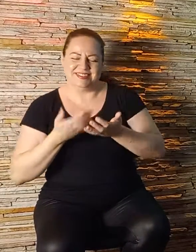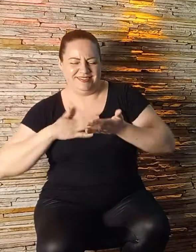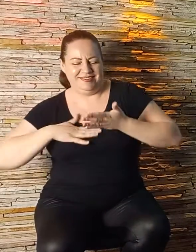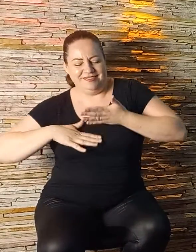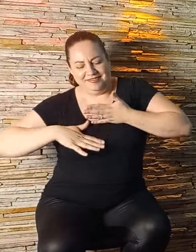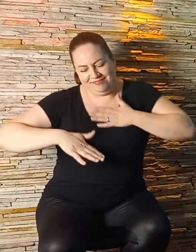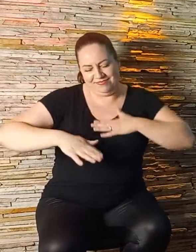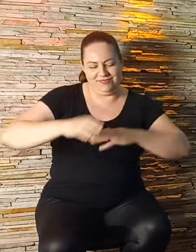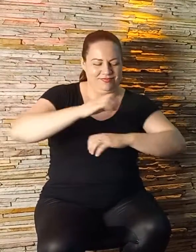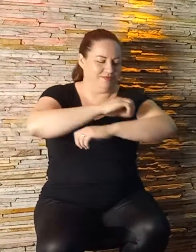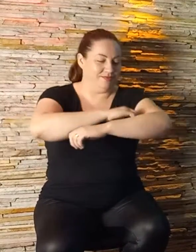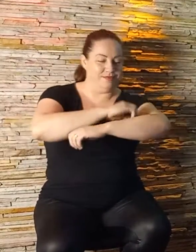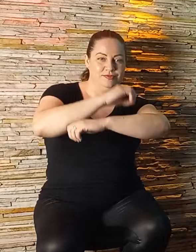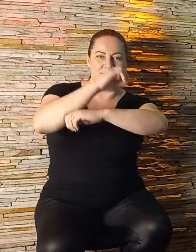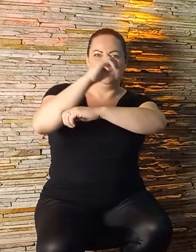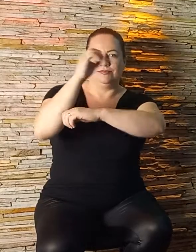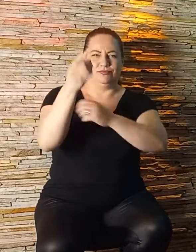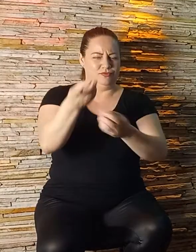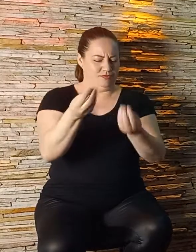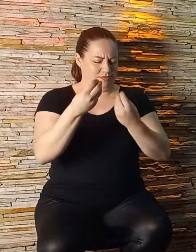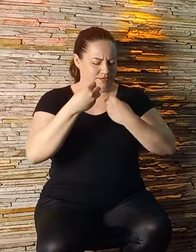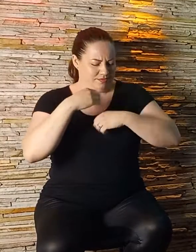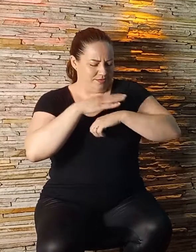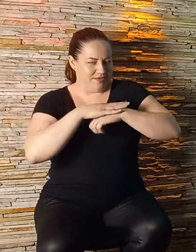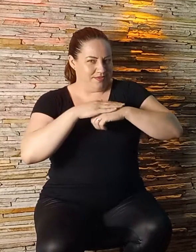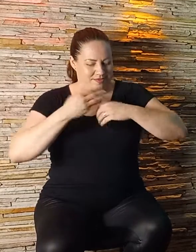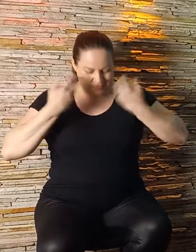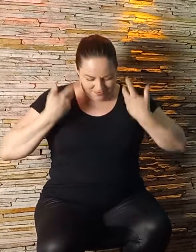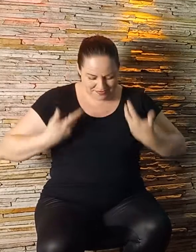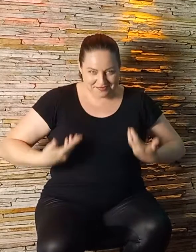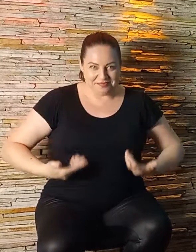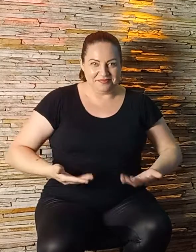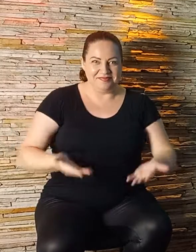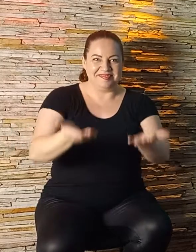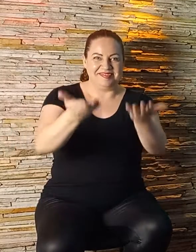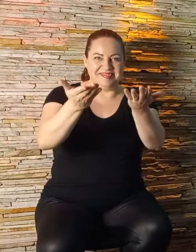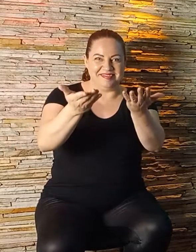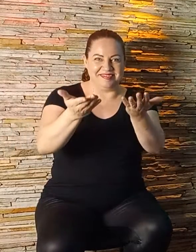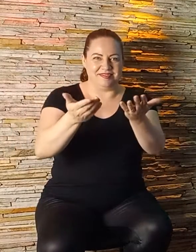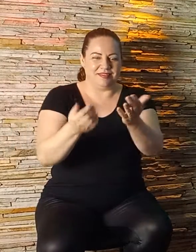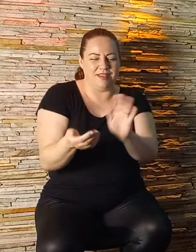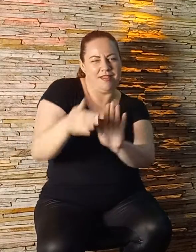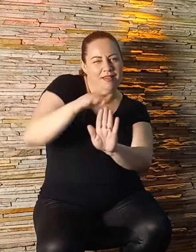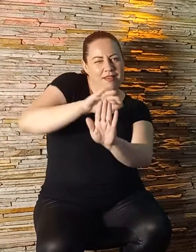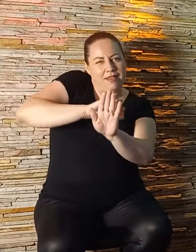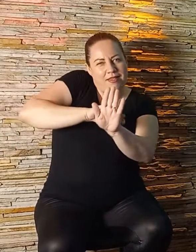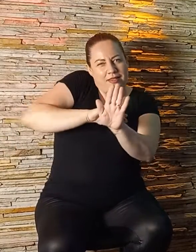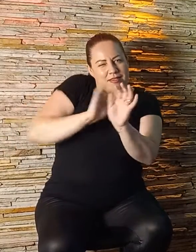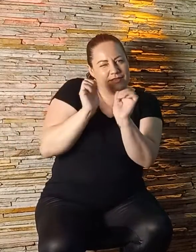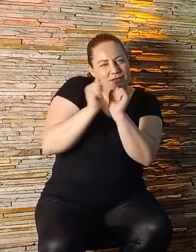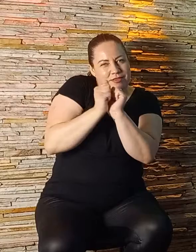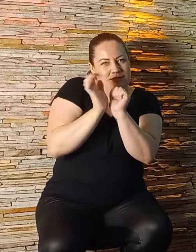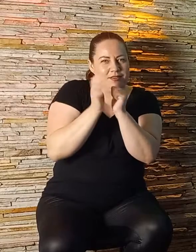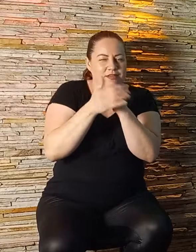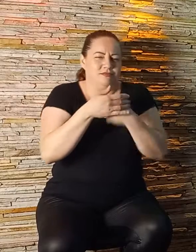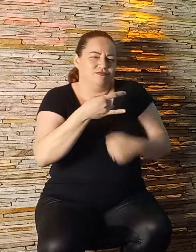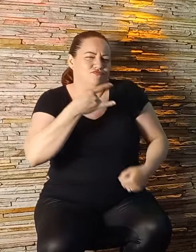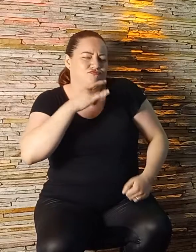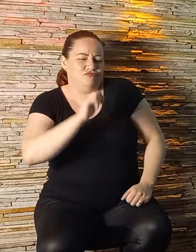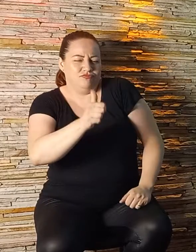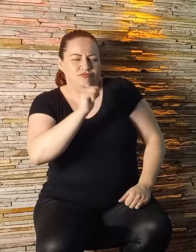devagar até o dia amanhecer ele vai me dar todo carinho vou dar tudo para você traz o cast de beber eu estou bebendo para